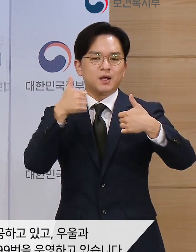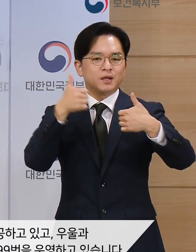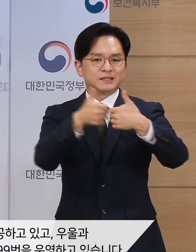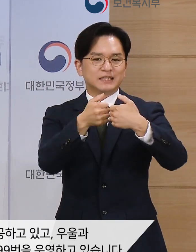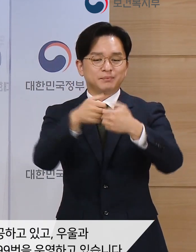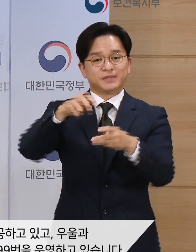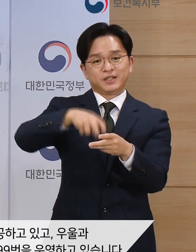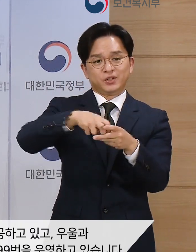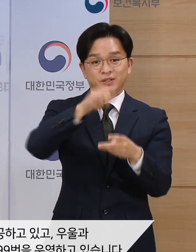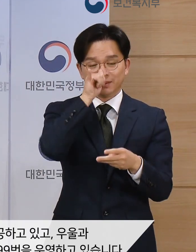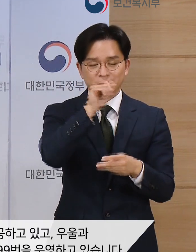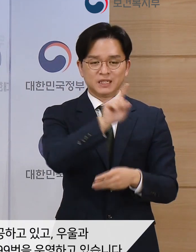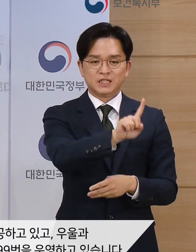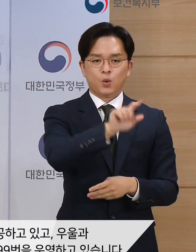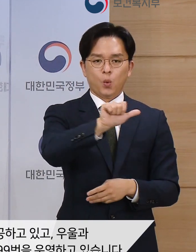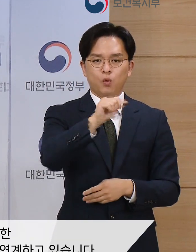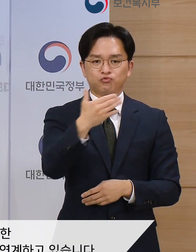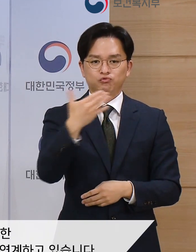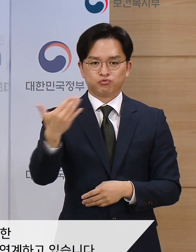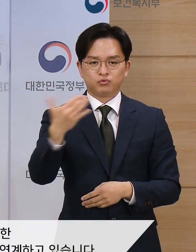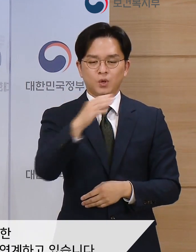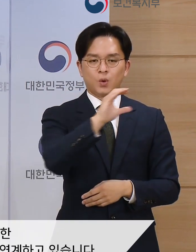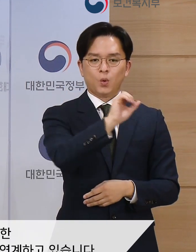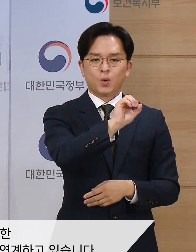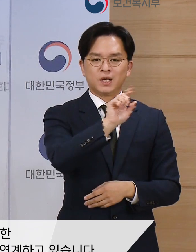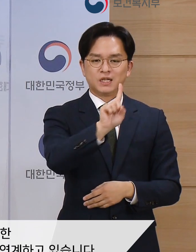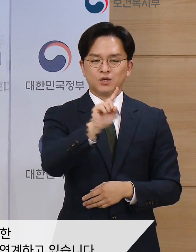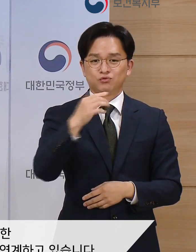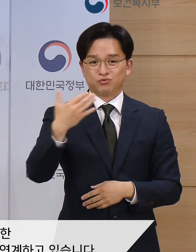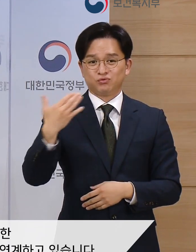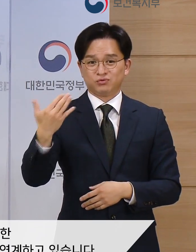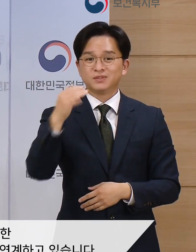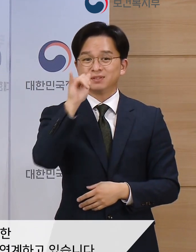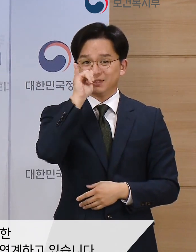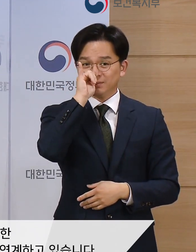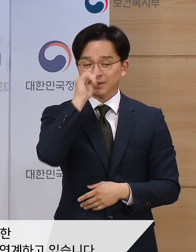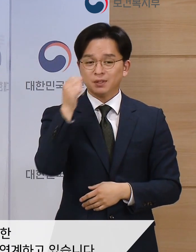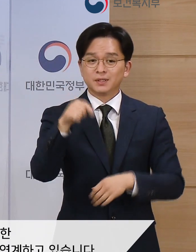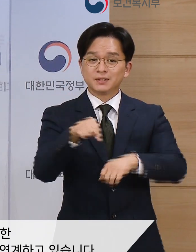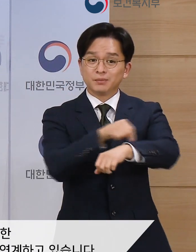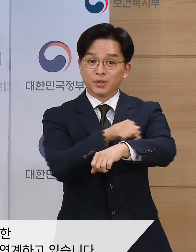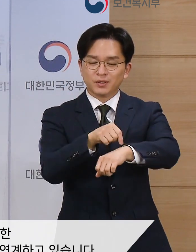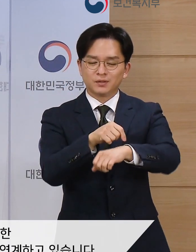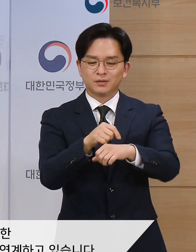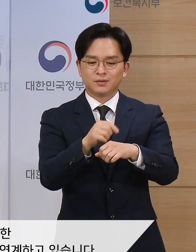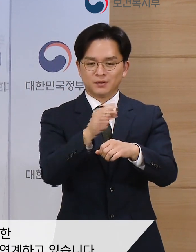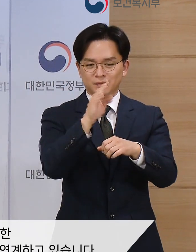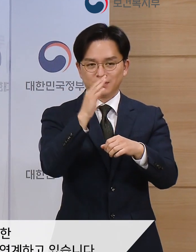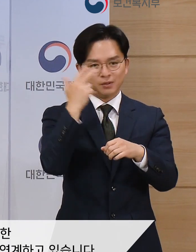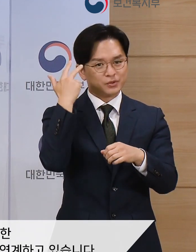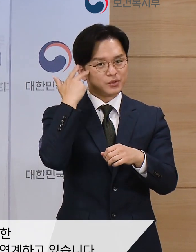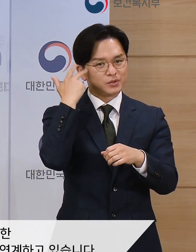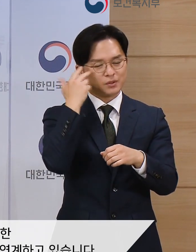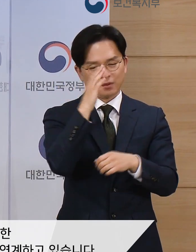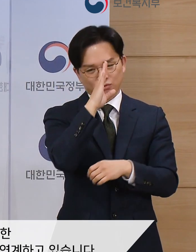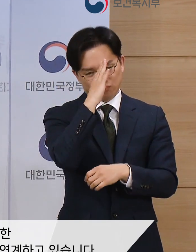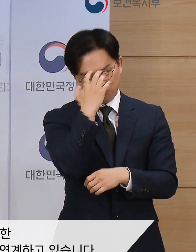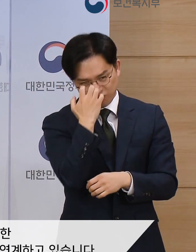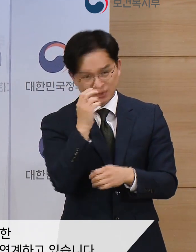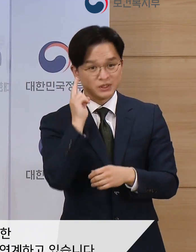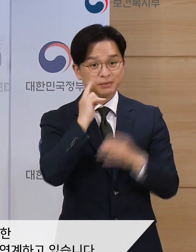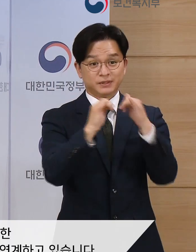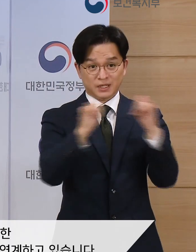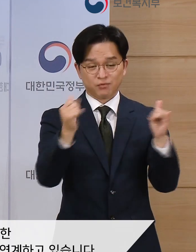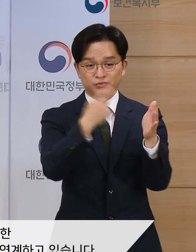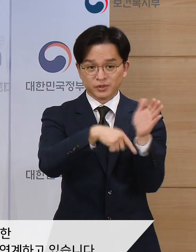1577-0199번을 운영하고 있습니다. 특히 확진자 등 고위험군에 대해서는 민간 전문가를 통한